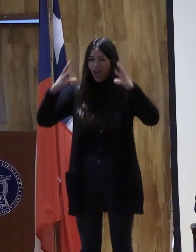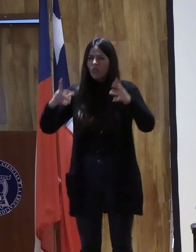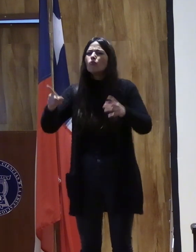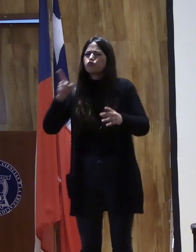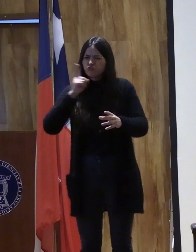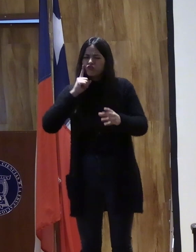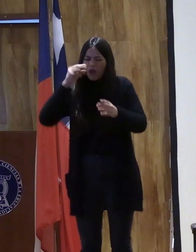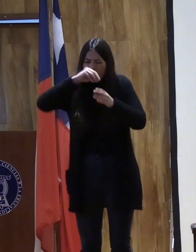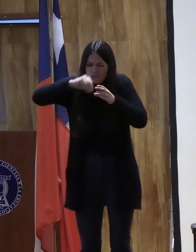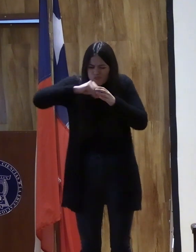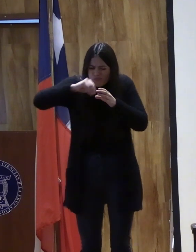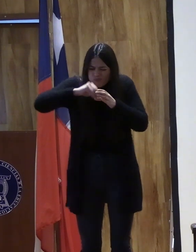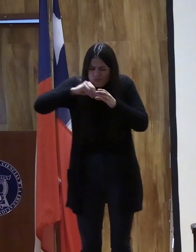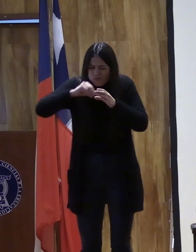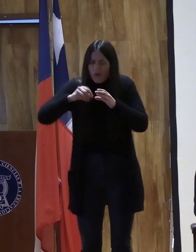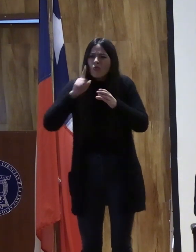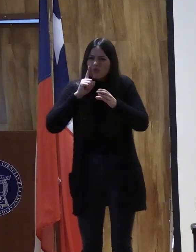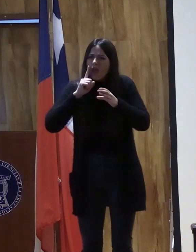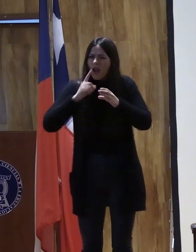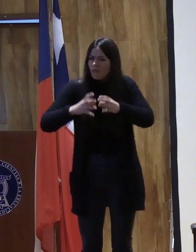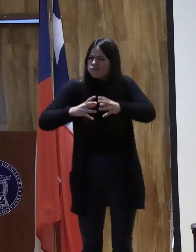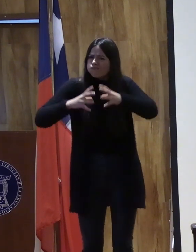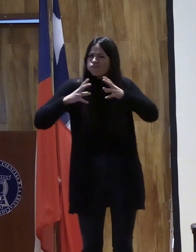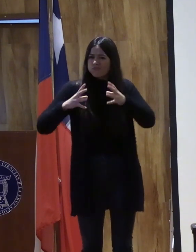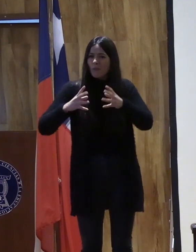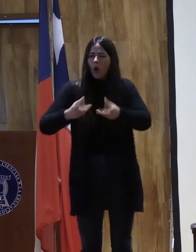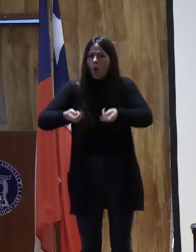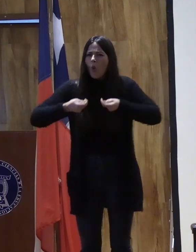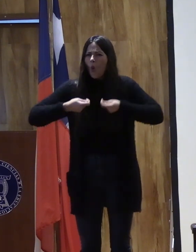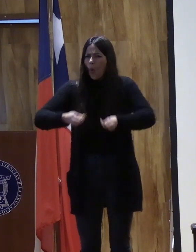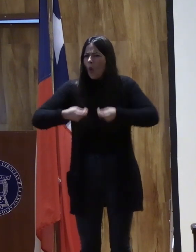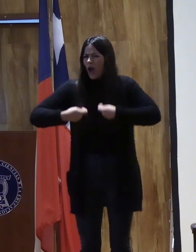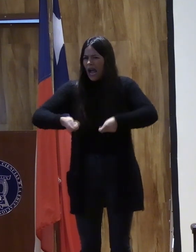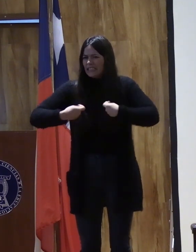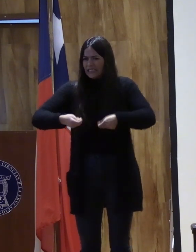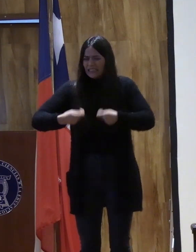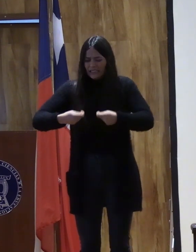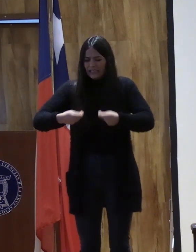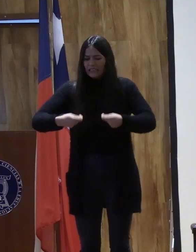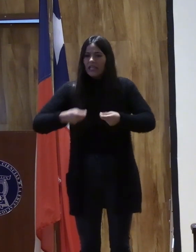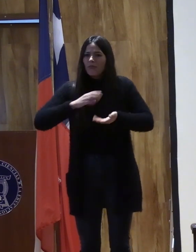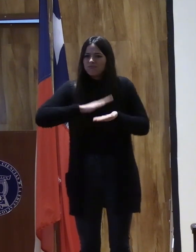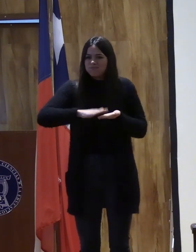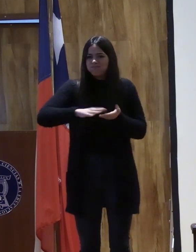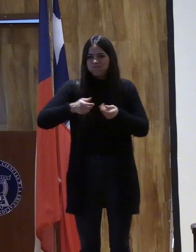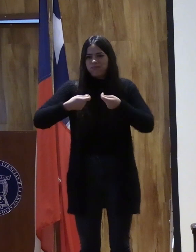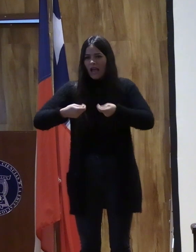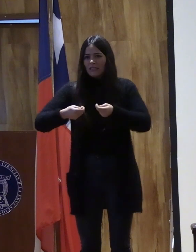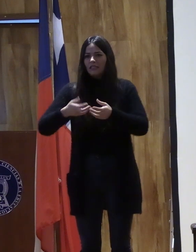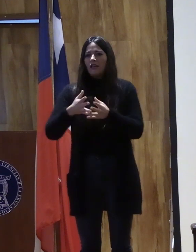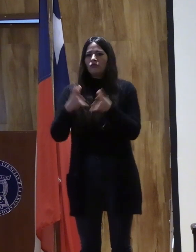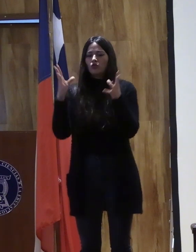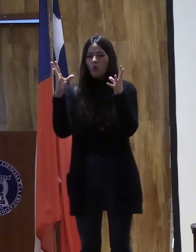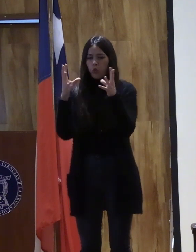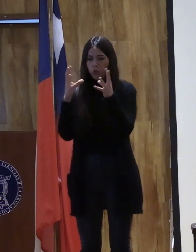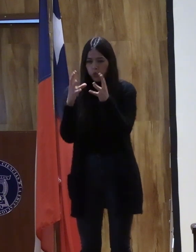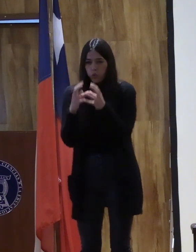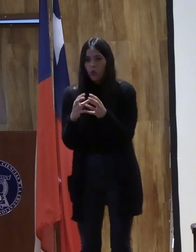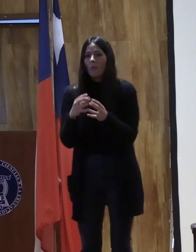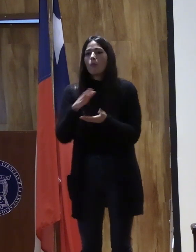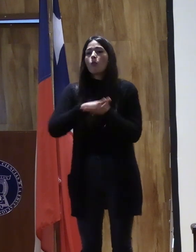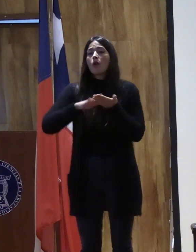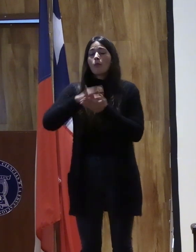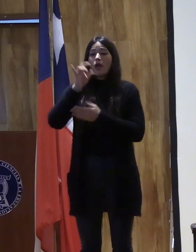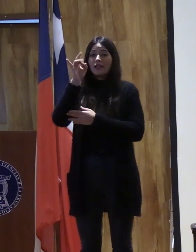mucho más grande de combustible, pero gastan como locas, emiten una estrella de 100 masas